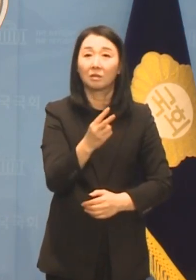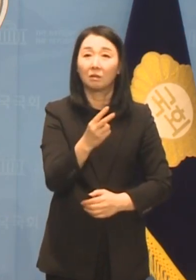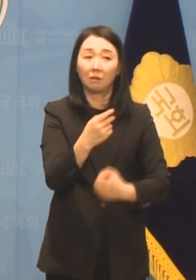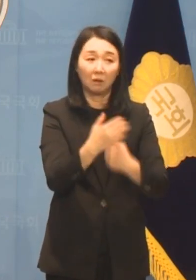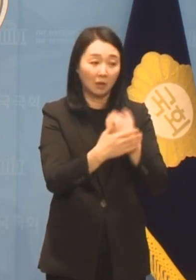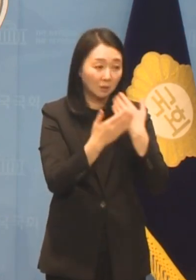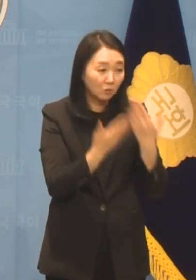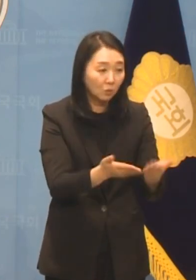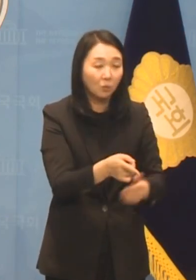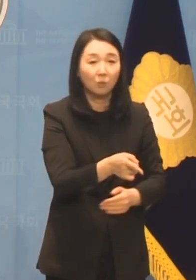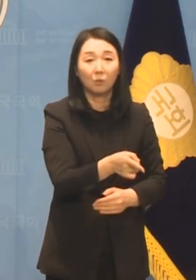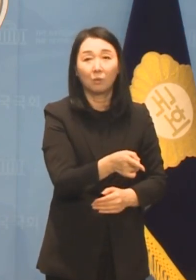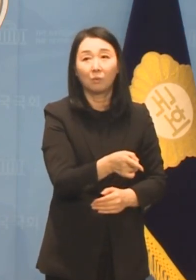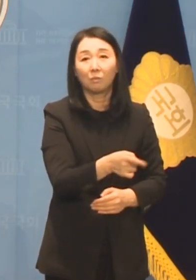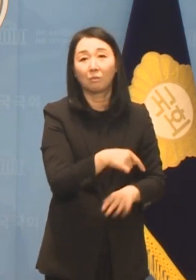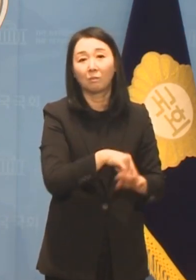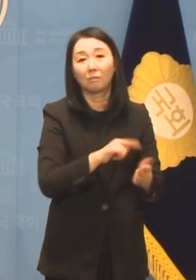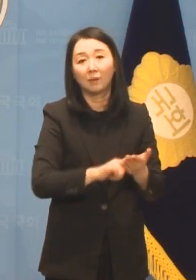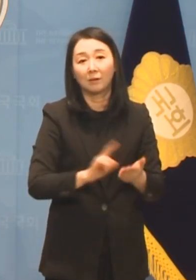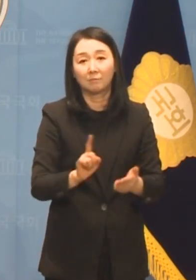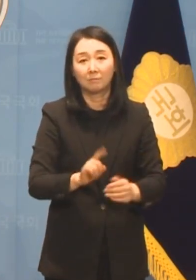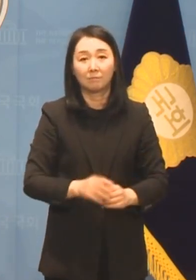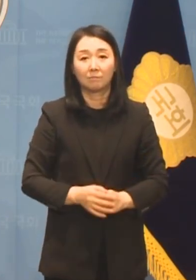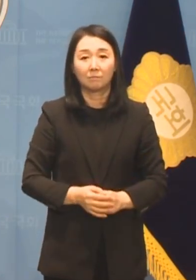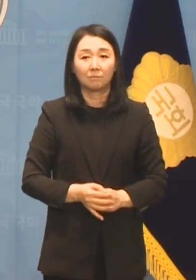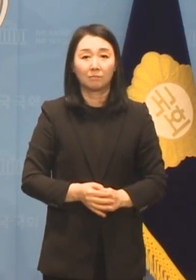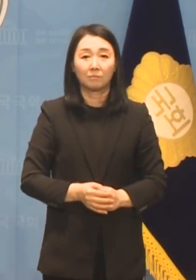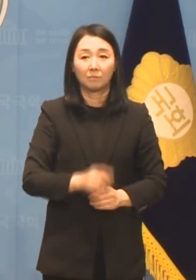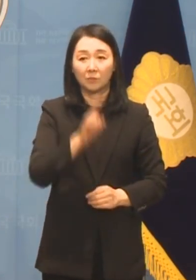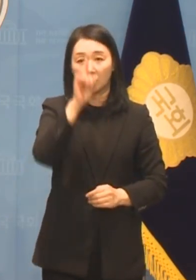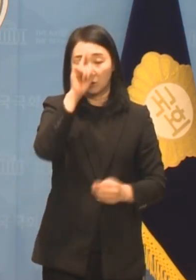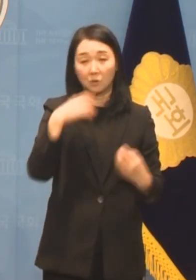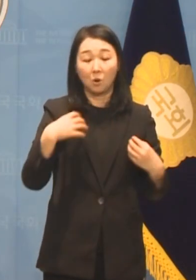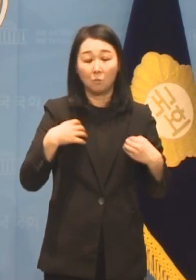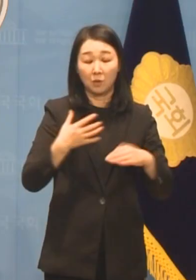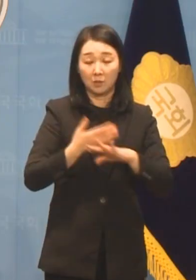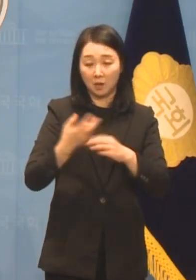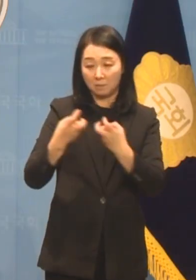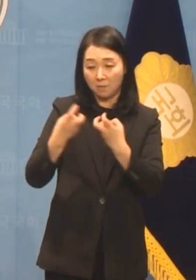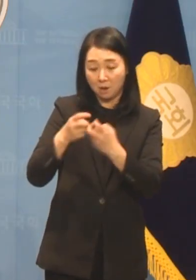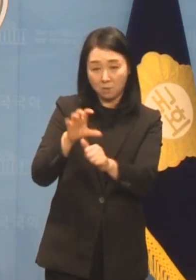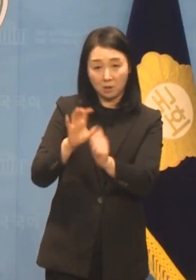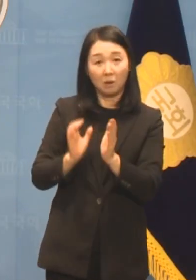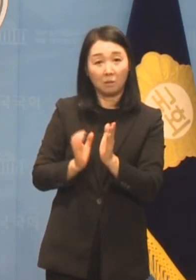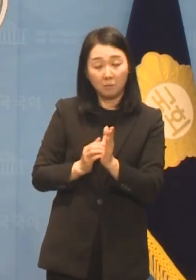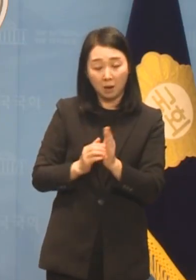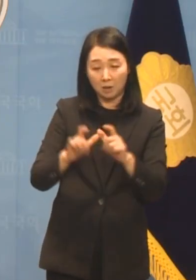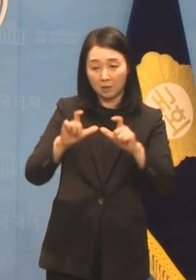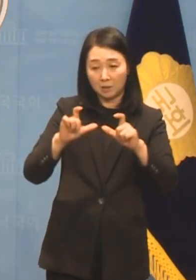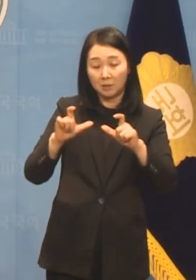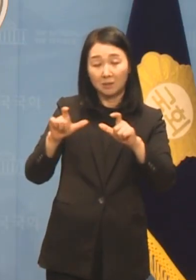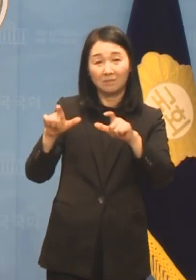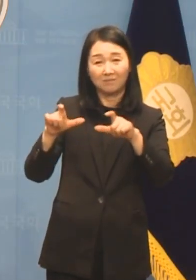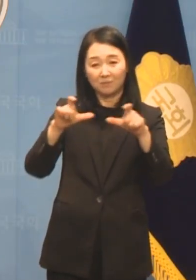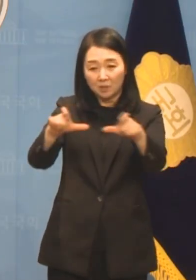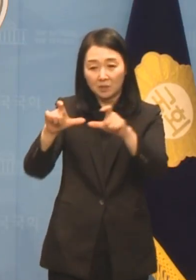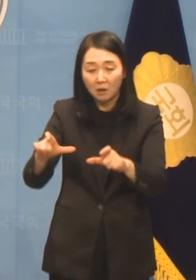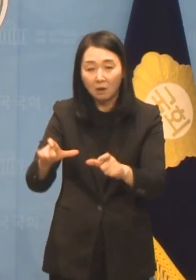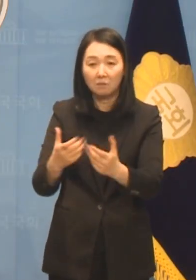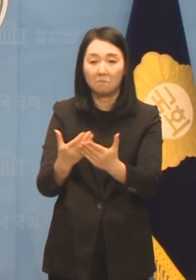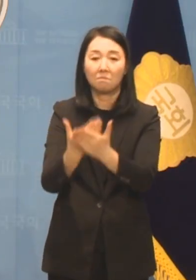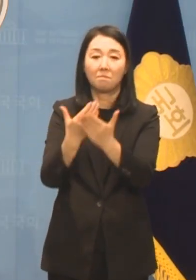혜택을 주겠다는 심산입니다. 정부가 다른 방안을 통해 지역균형 발전 정책을 추진할 수